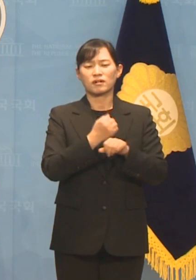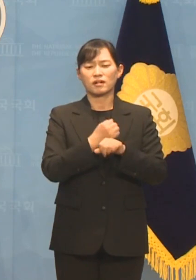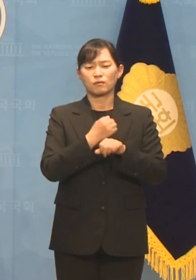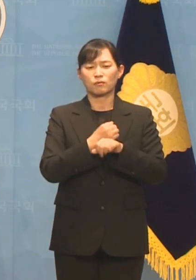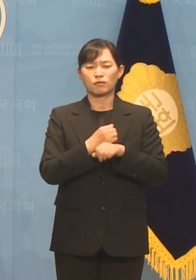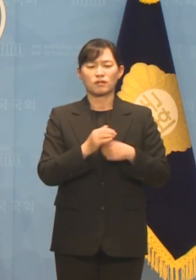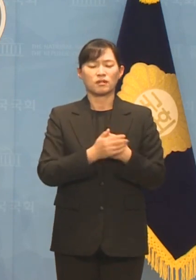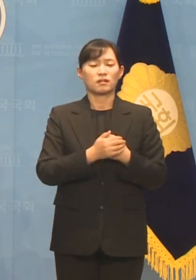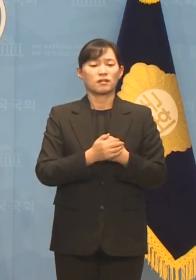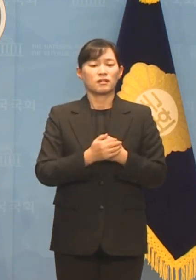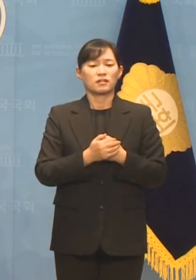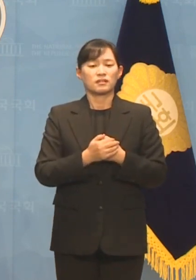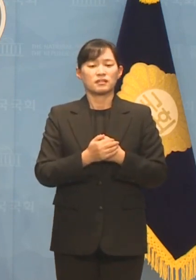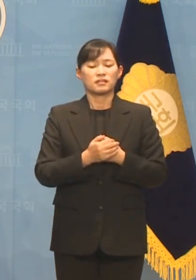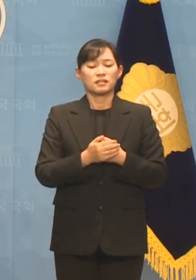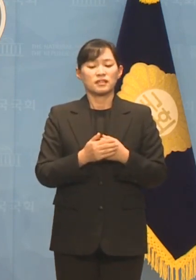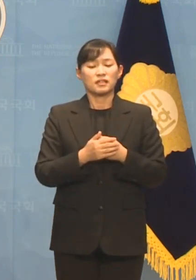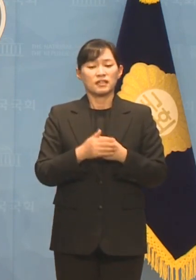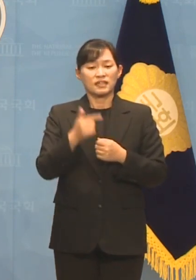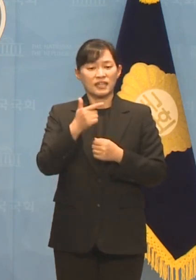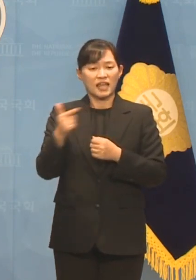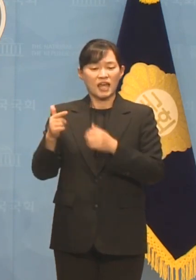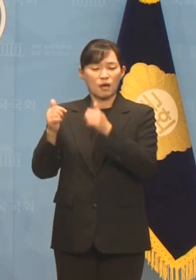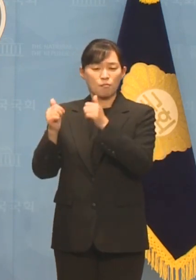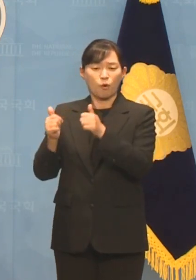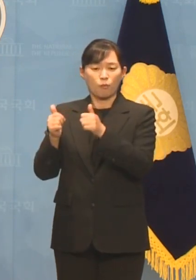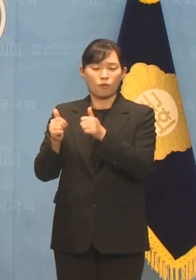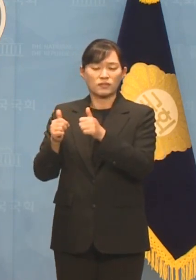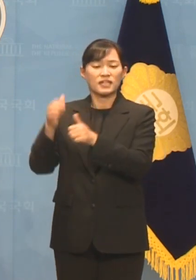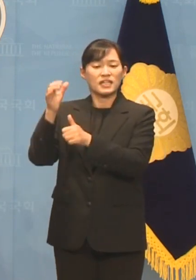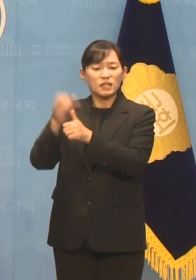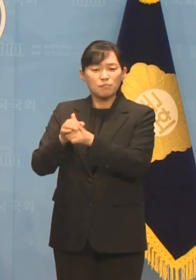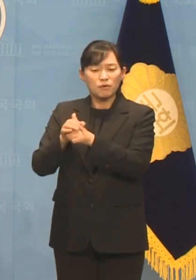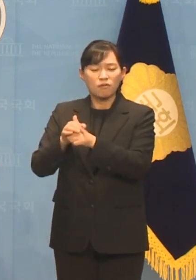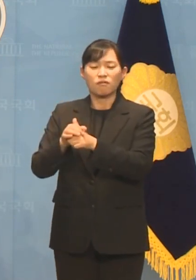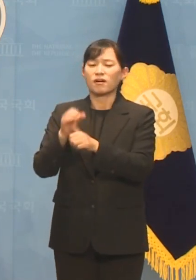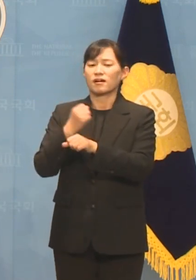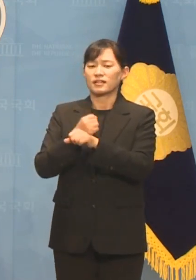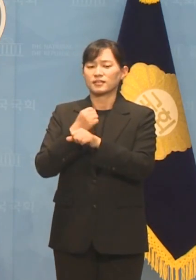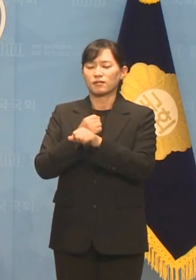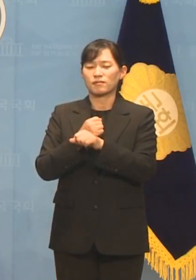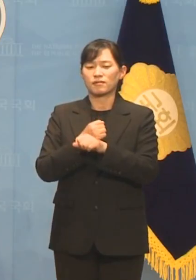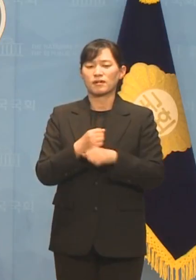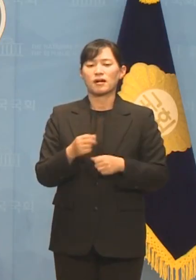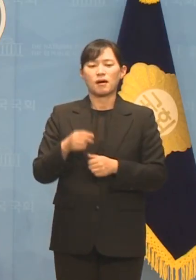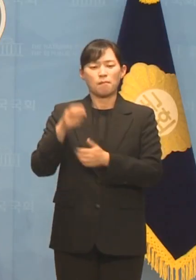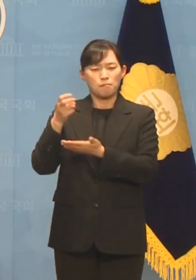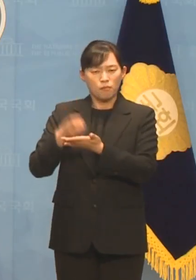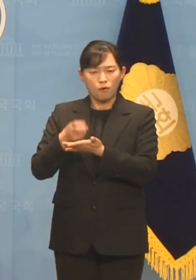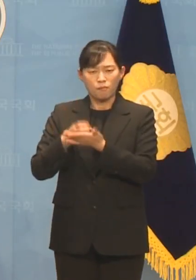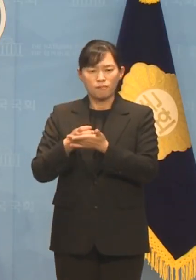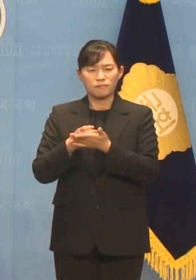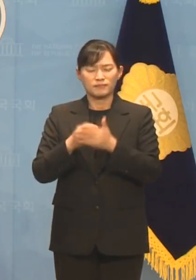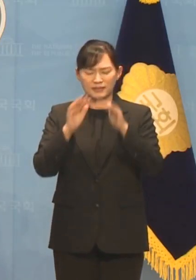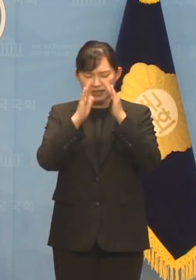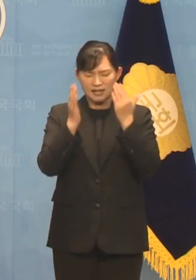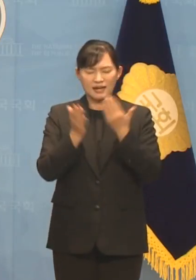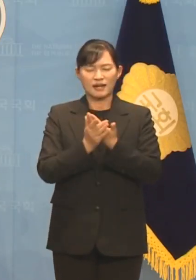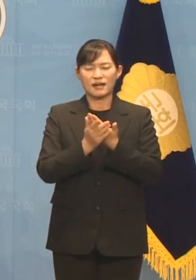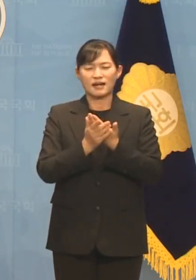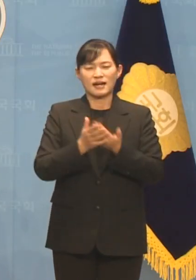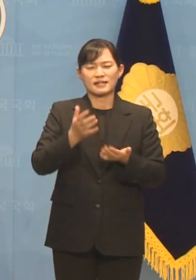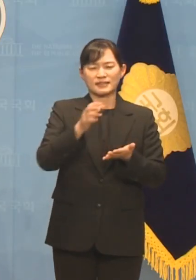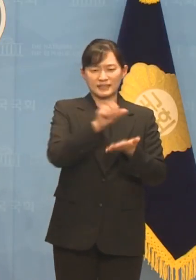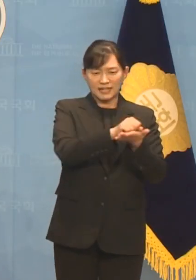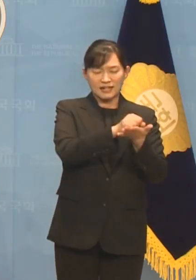대통령 권력, 그리고 임기 중 대법원장과 헌법재판소장 임명으로 입법, 행정, 법원, 헌재까지 모두